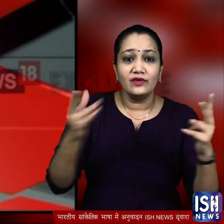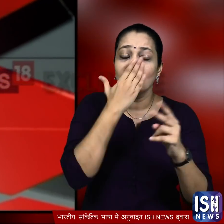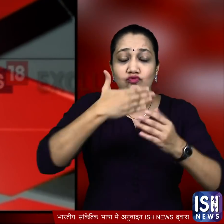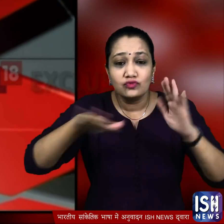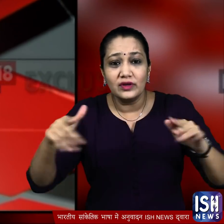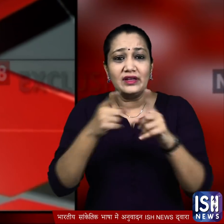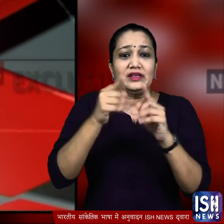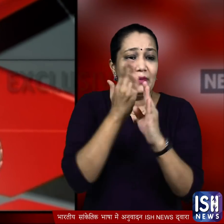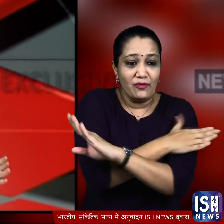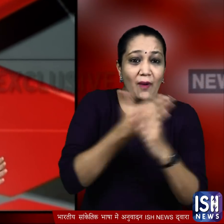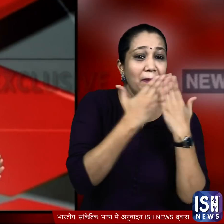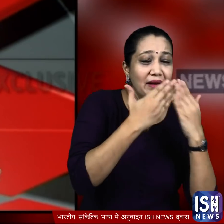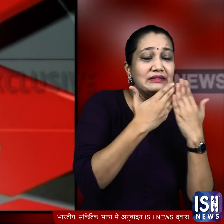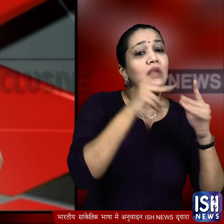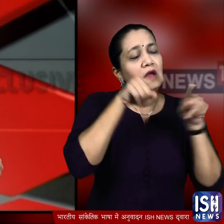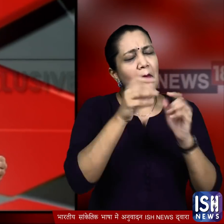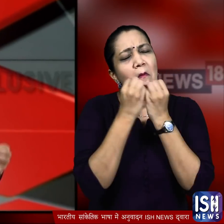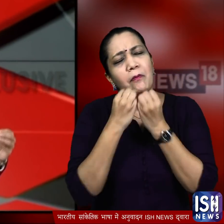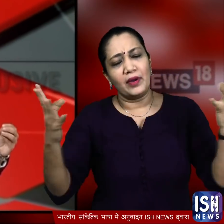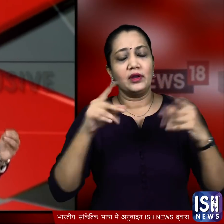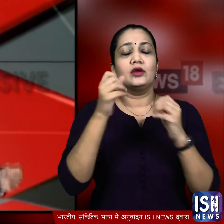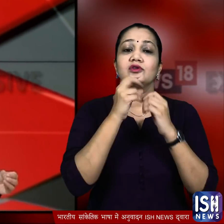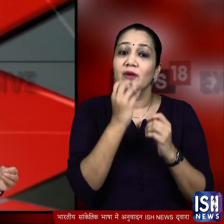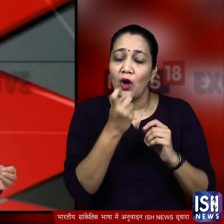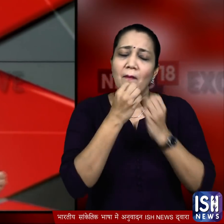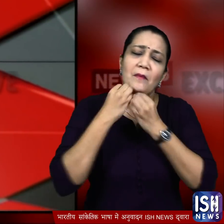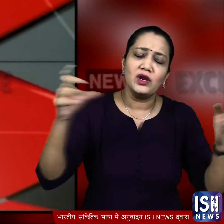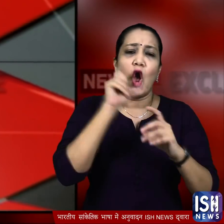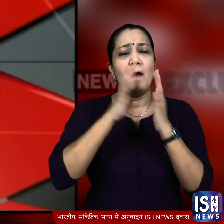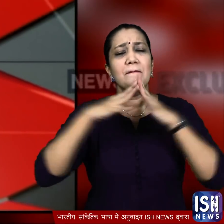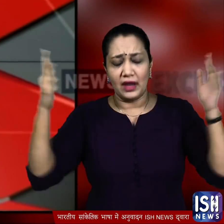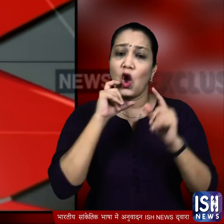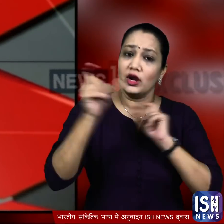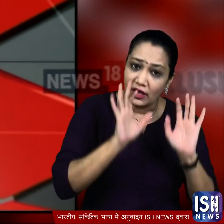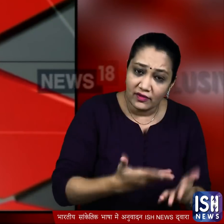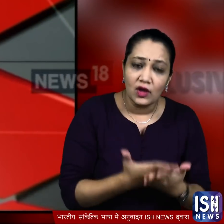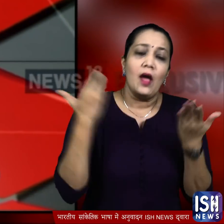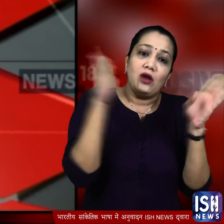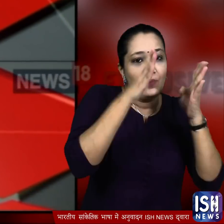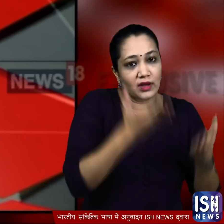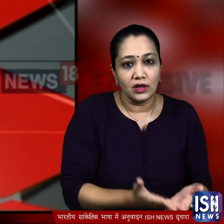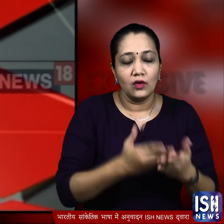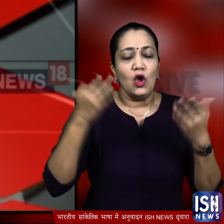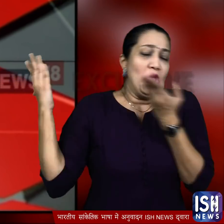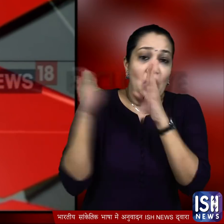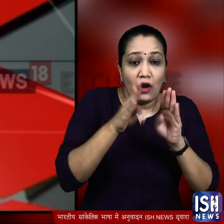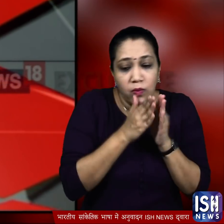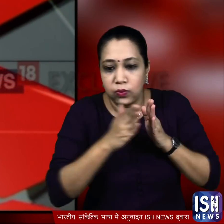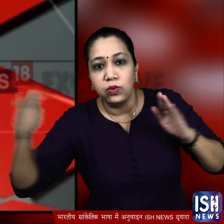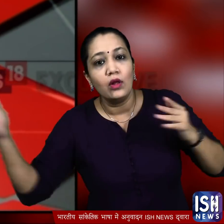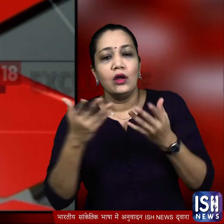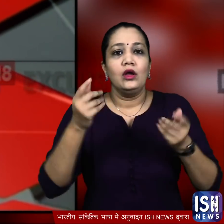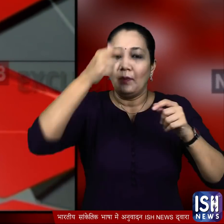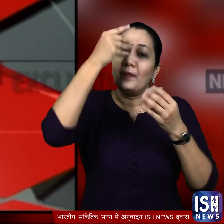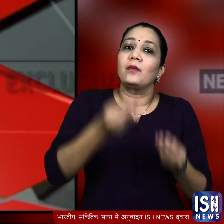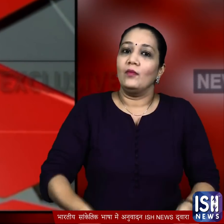तैयारी करने वाले छात्रों से भरे रहते हैं। जयपुर में कई बड़े कॉलेज भी हैं जो लॉकडाउन की वजह से बंद हैं। लॉकडाउन अगर बढ़ाने की नौबत आई